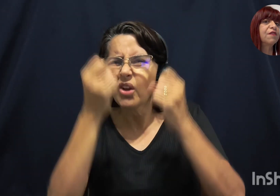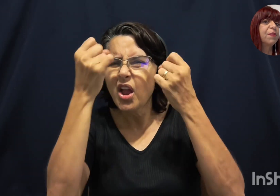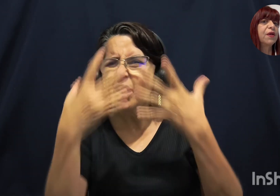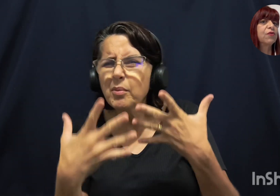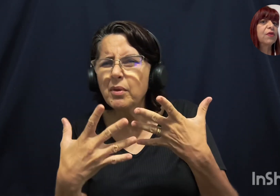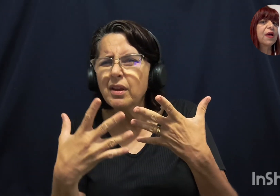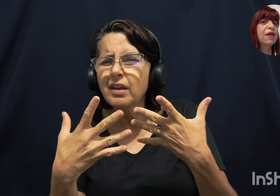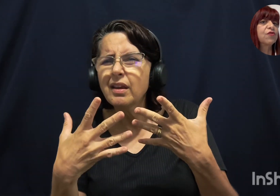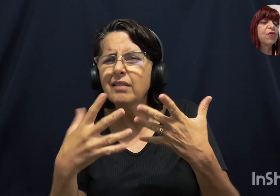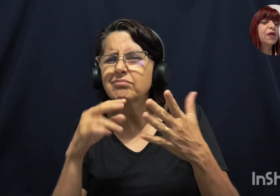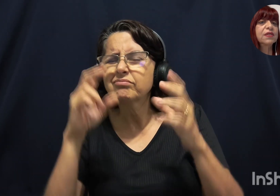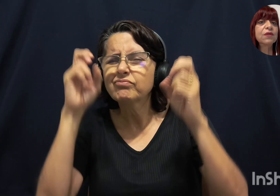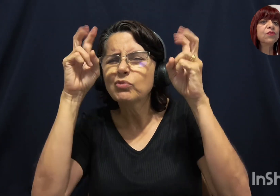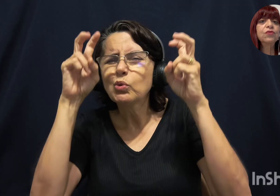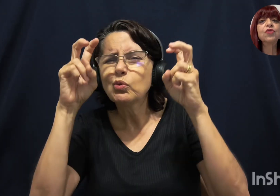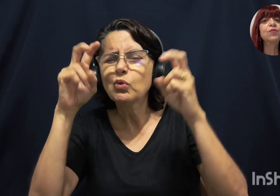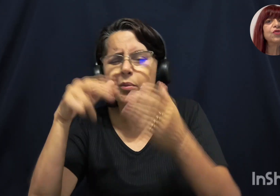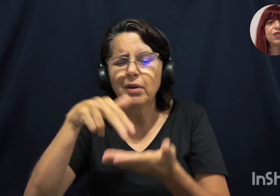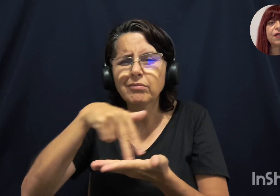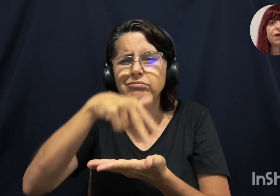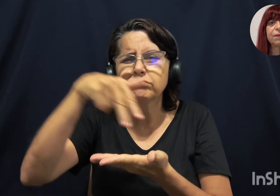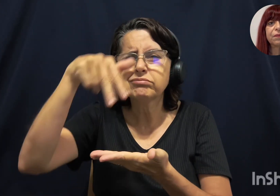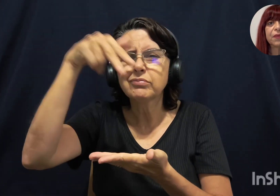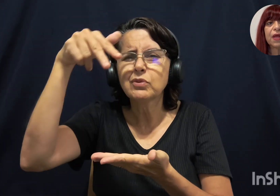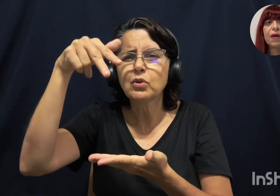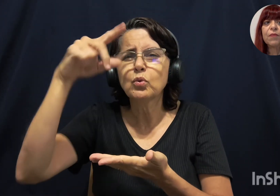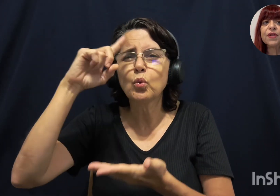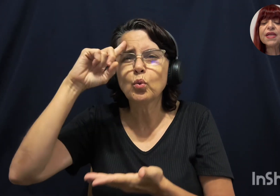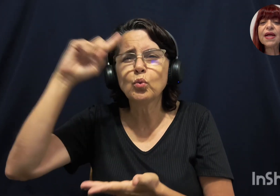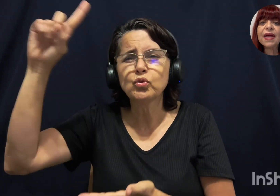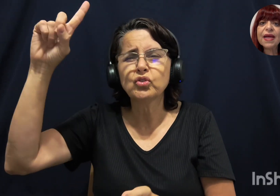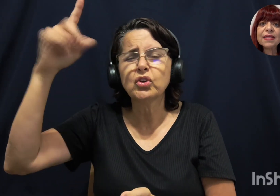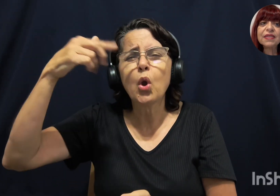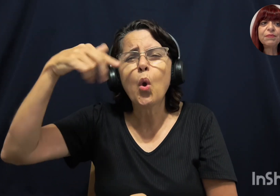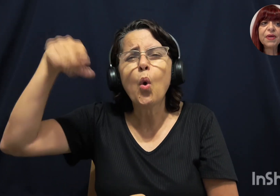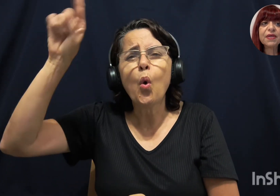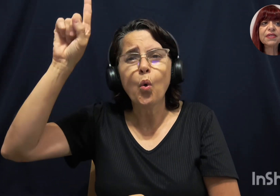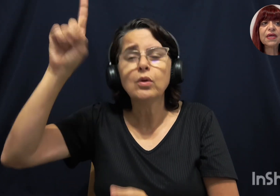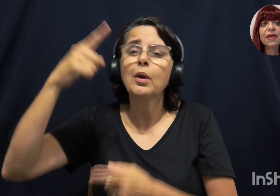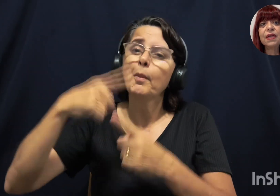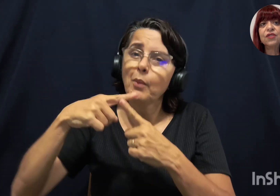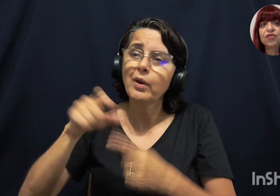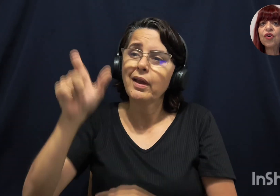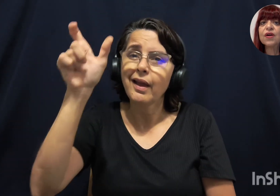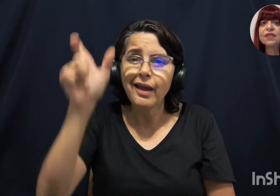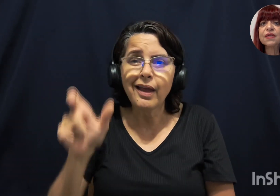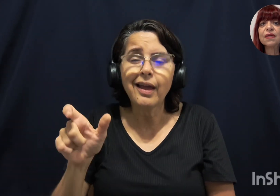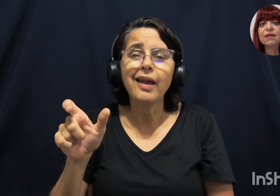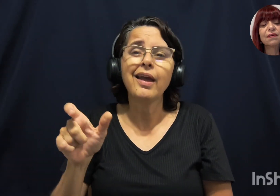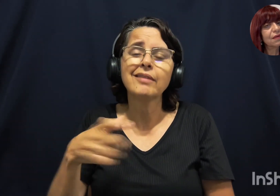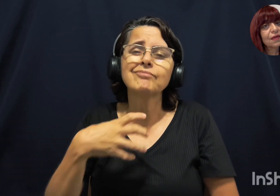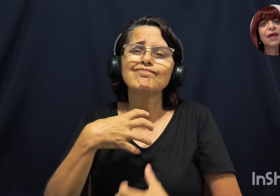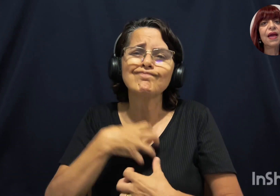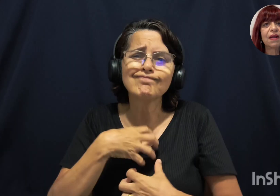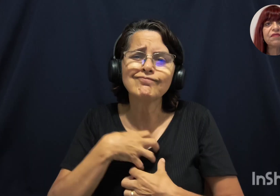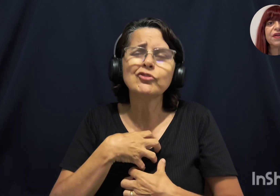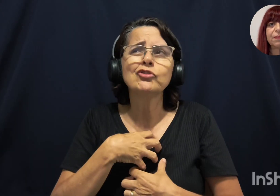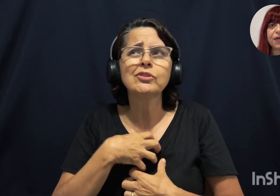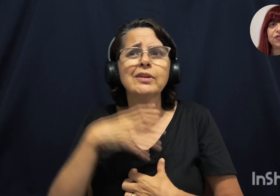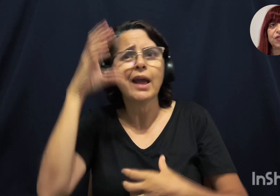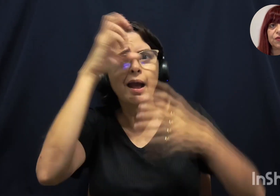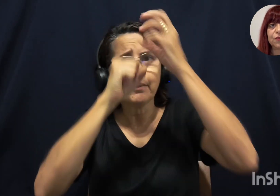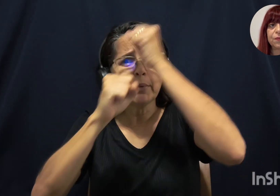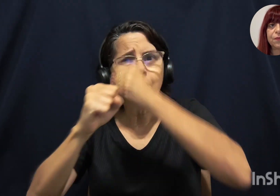a respeito da ressurreição do último dia, pois era essa esperança religiosa que ela